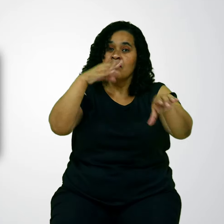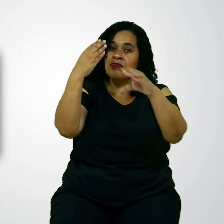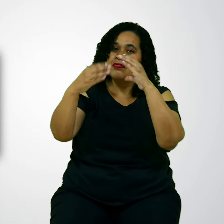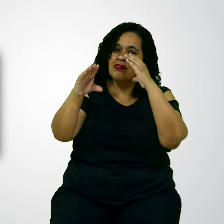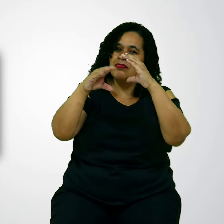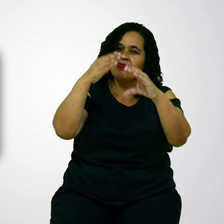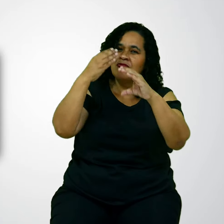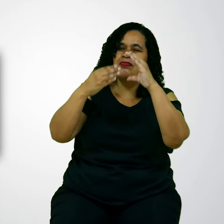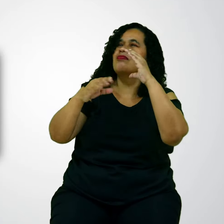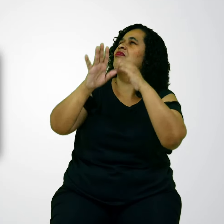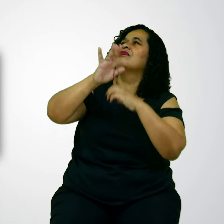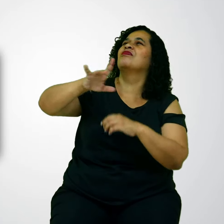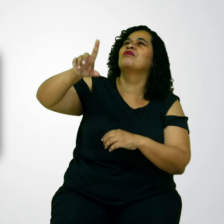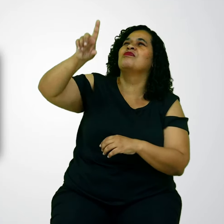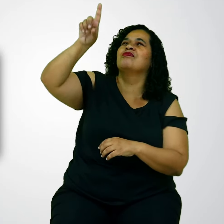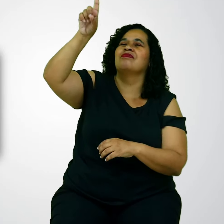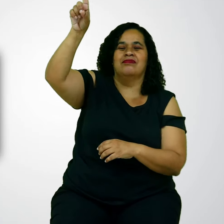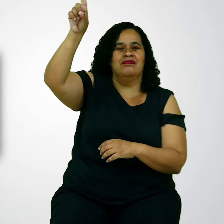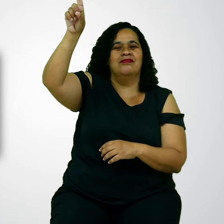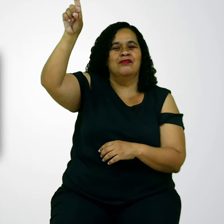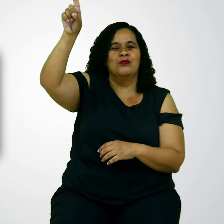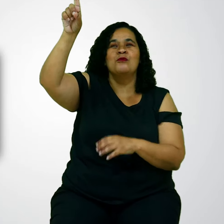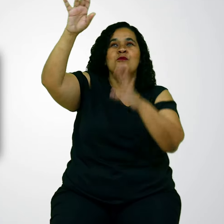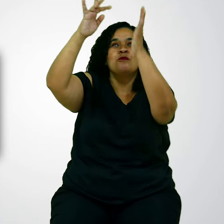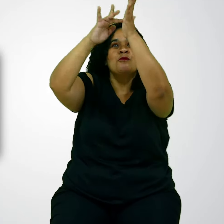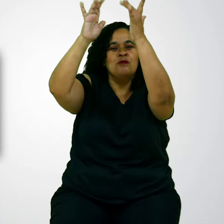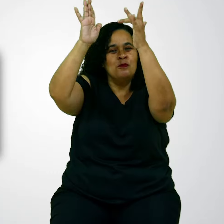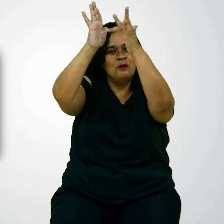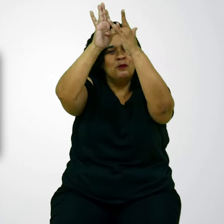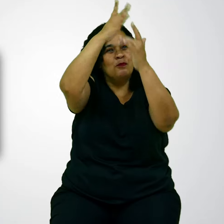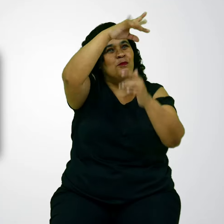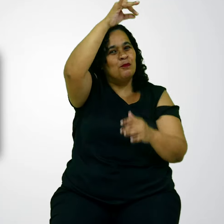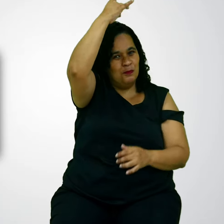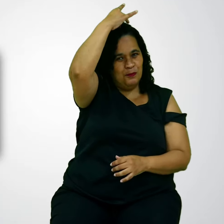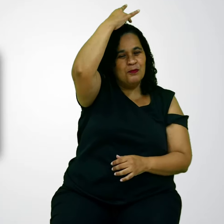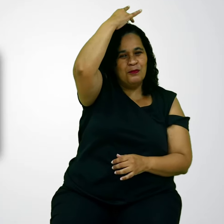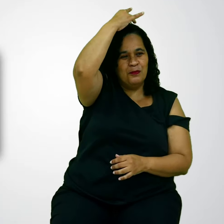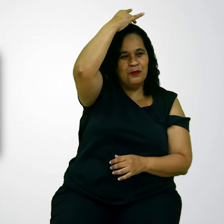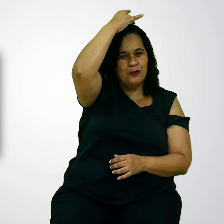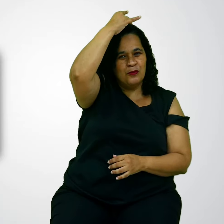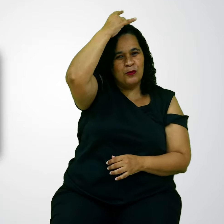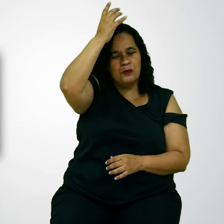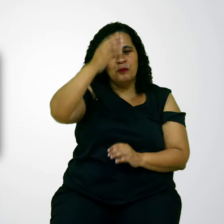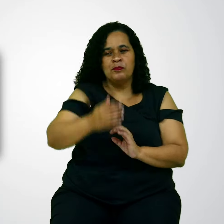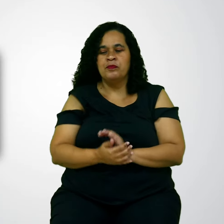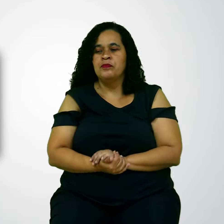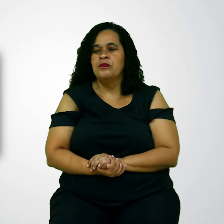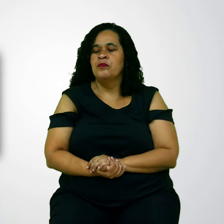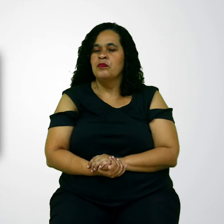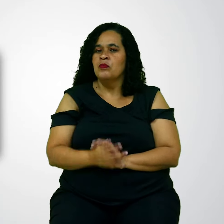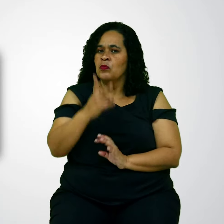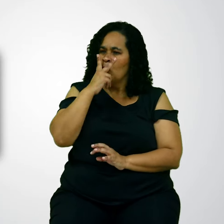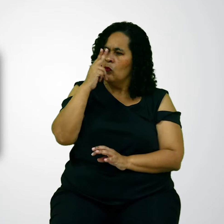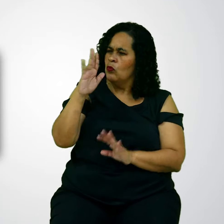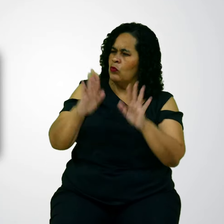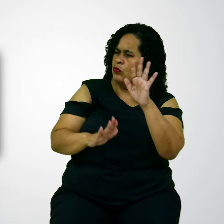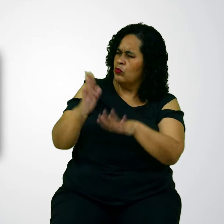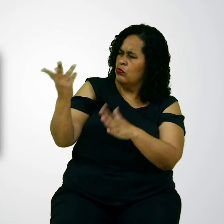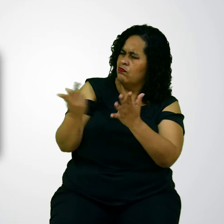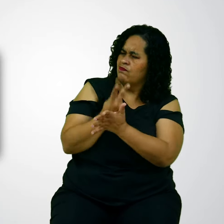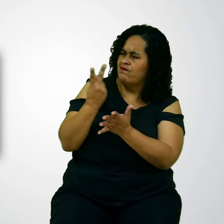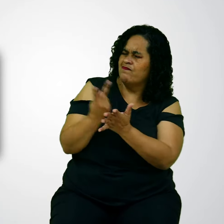sua música. E eu acho que é um erro quando a gente usa como prerrogativa de que